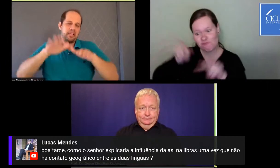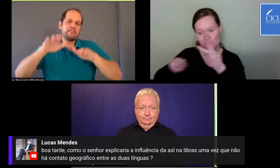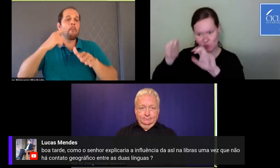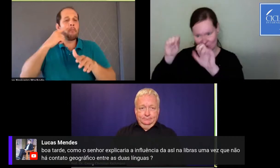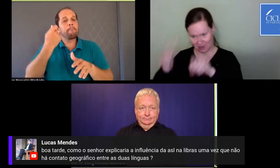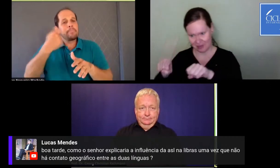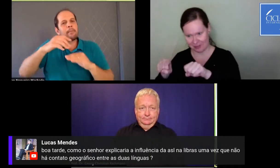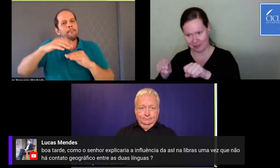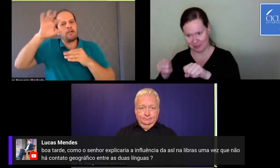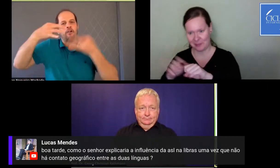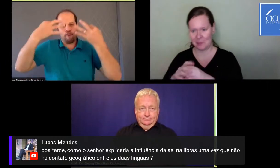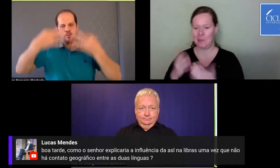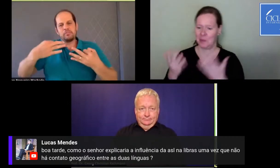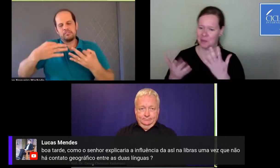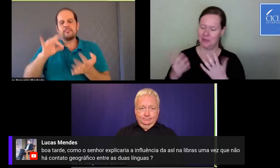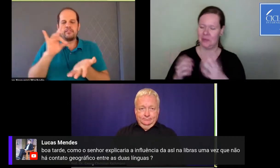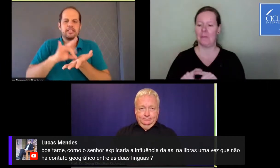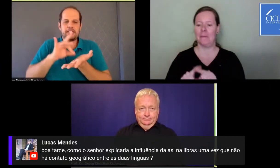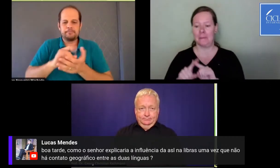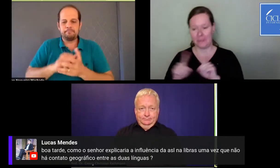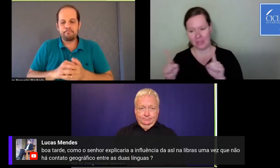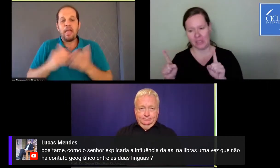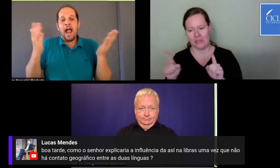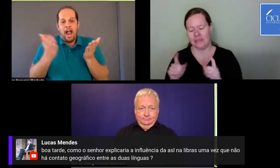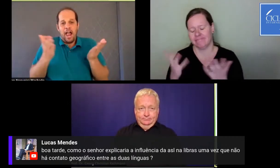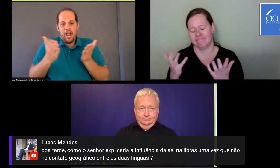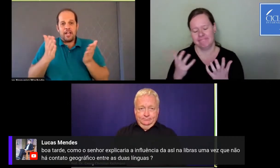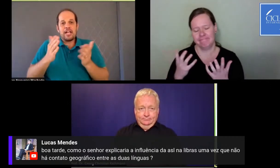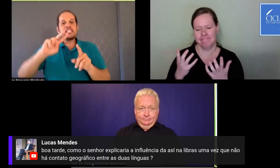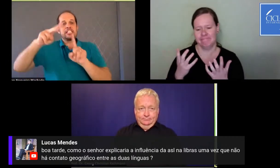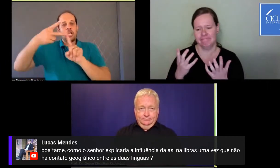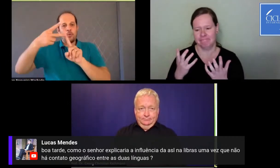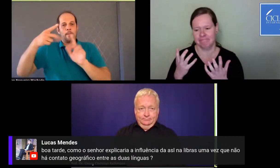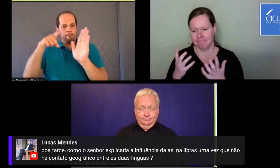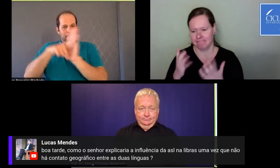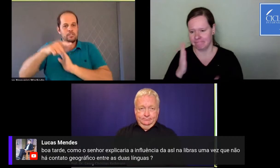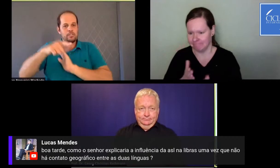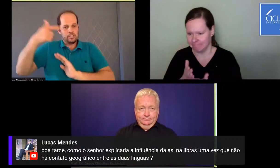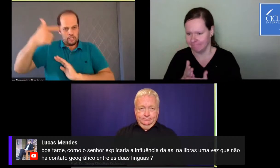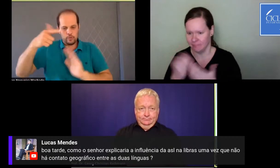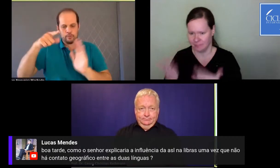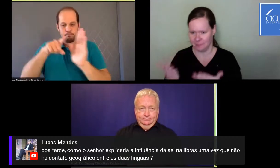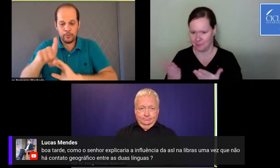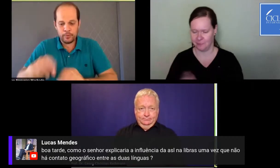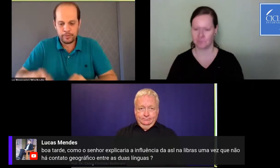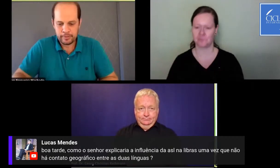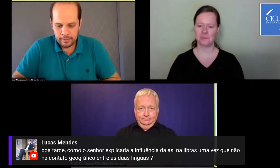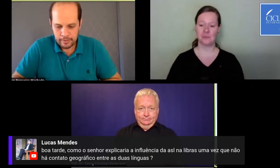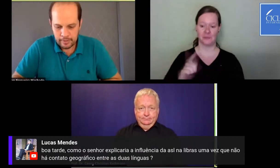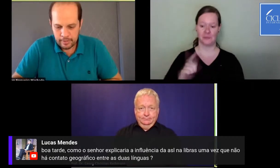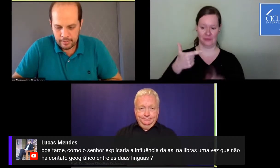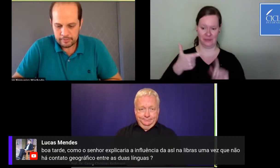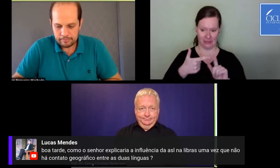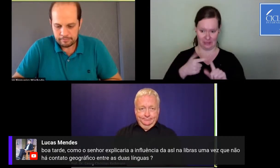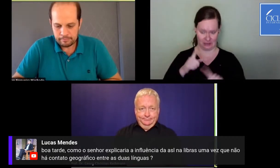influenciam nesses empréstimos, né? Bem interessante. Vamos ver a segunda pergunta, só um minuto.